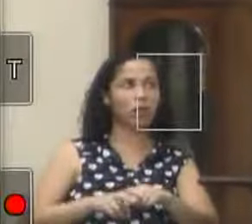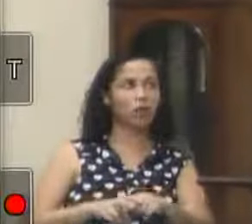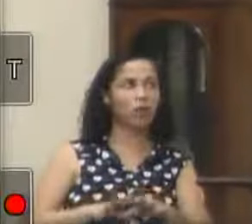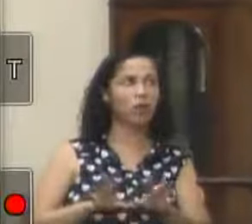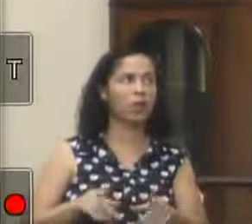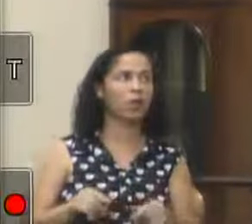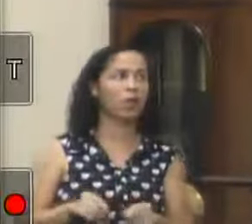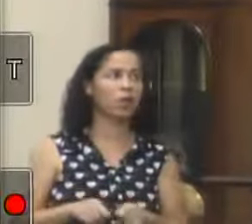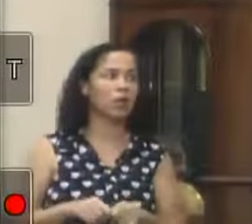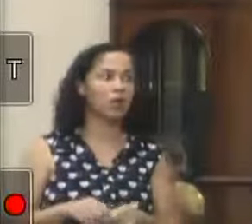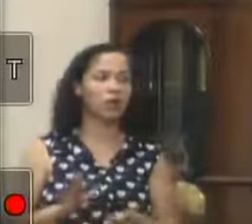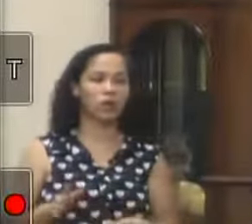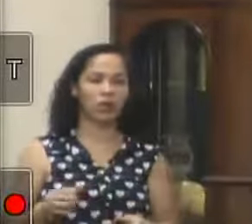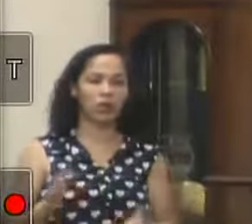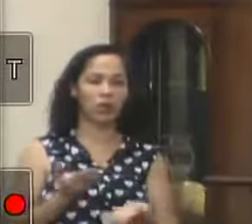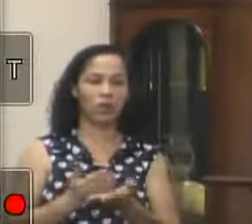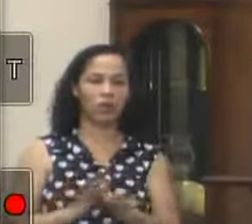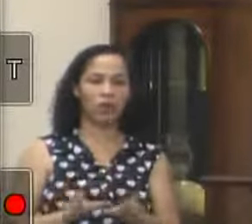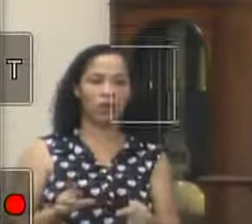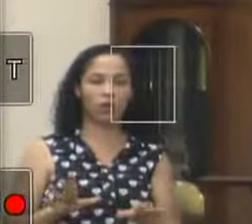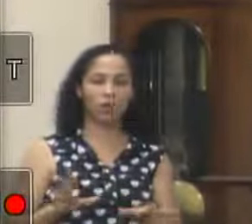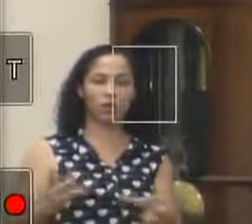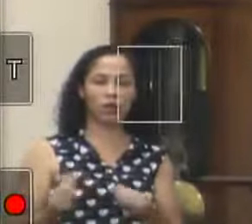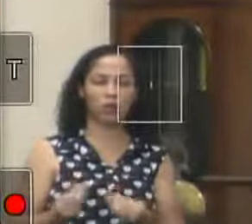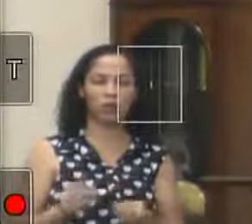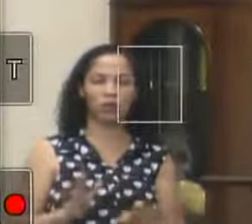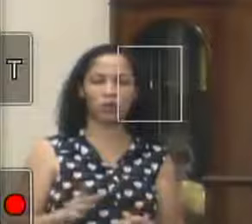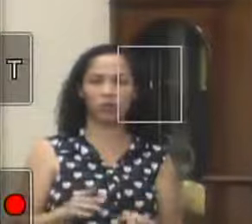já o crime já determinado, aquela fase toda